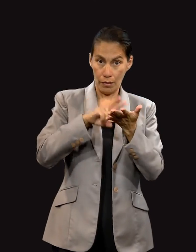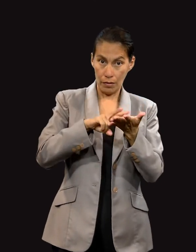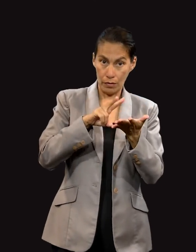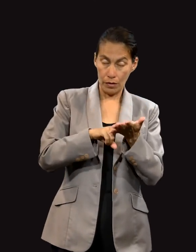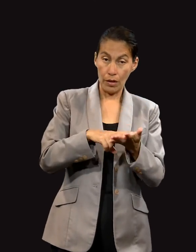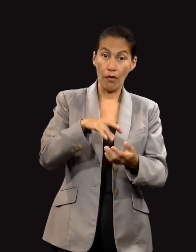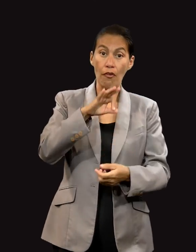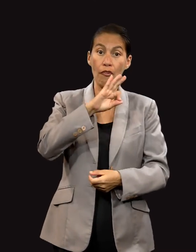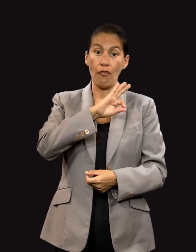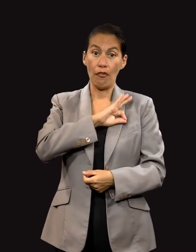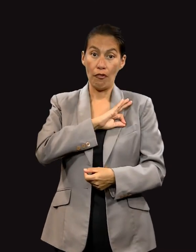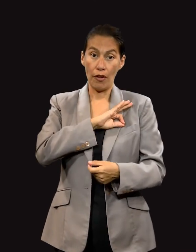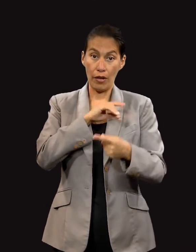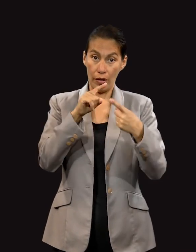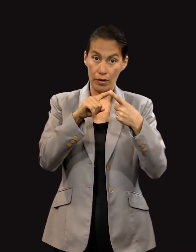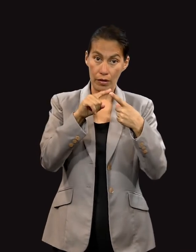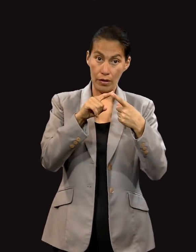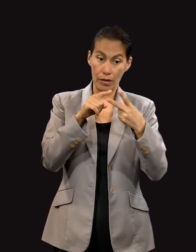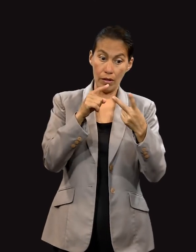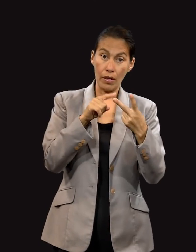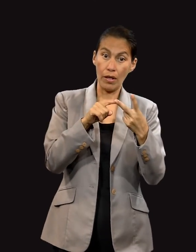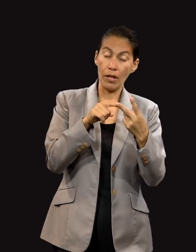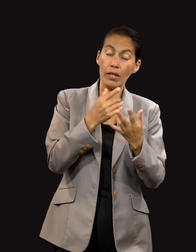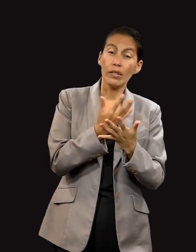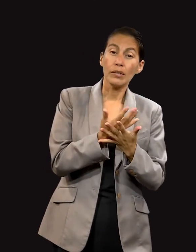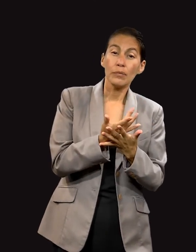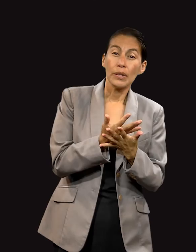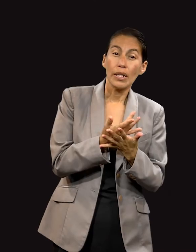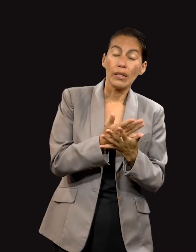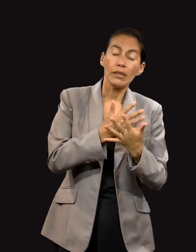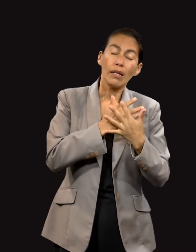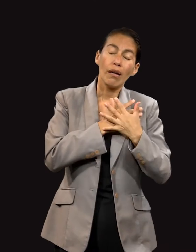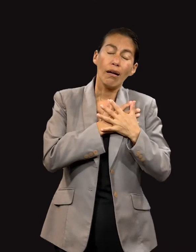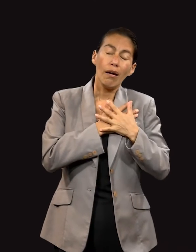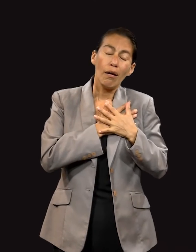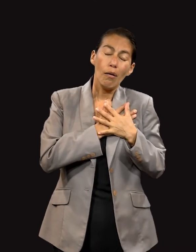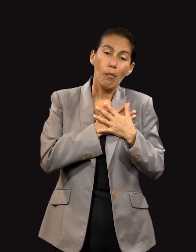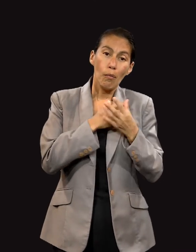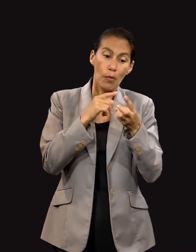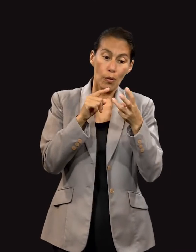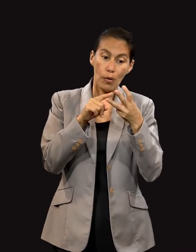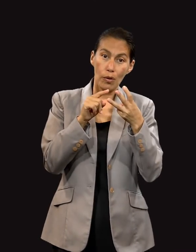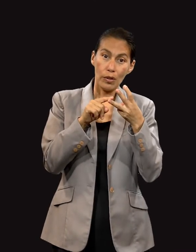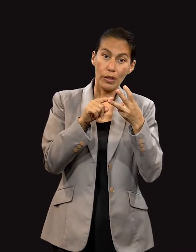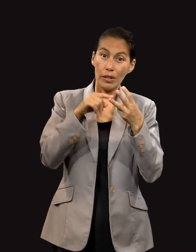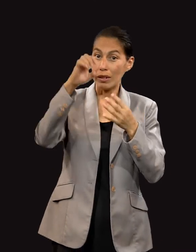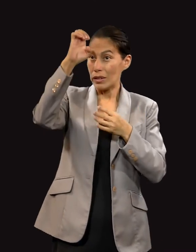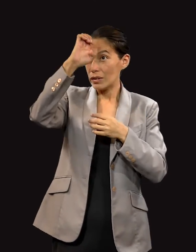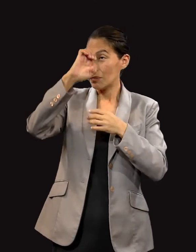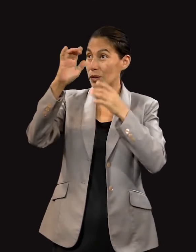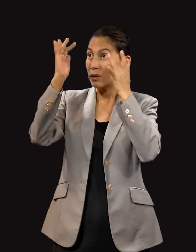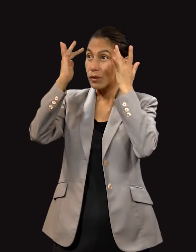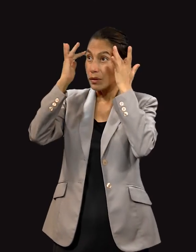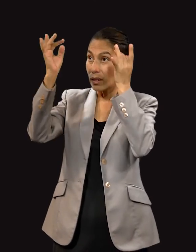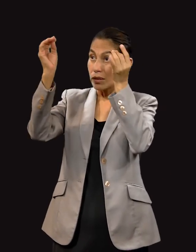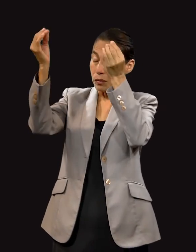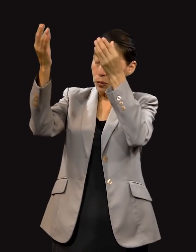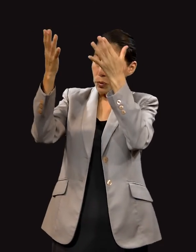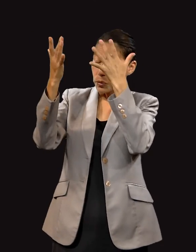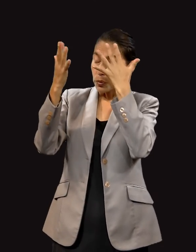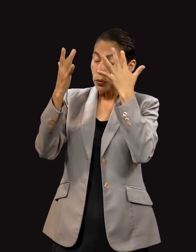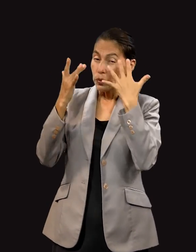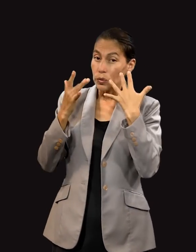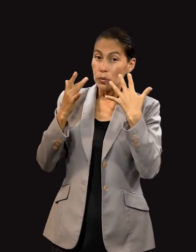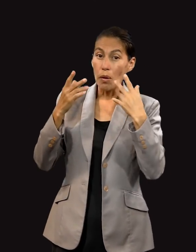Un Momento de Paz virtudes, la fe, la esperanza y el amor, las imparte el Espíritu Santo.